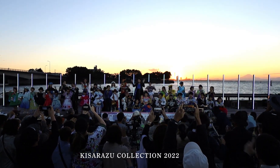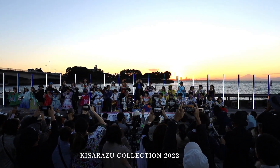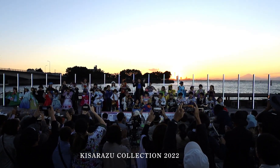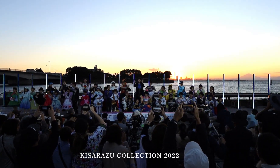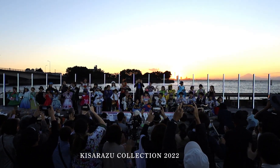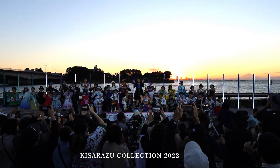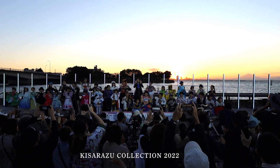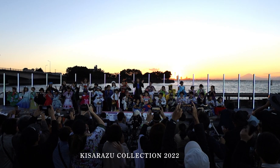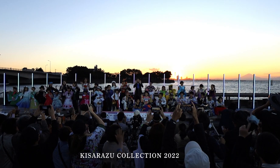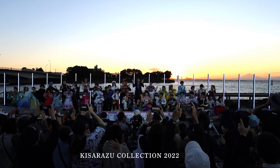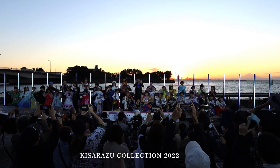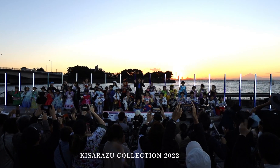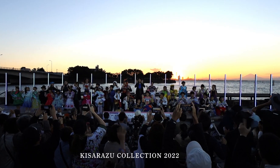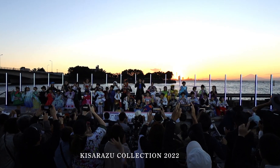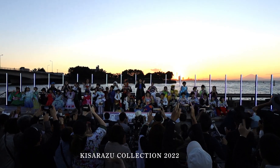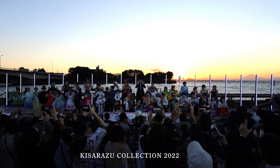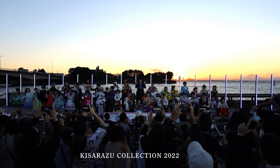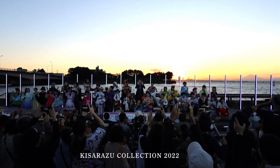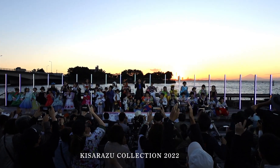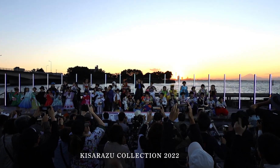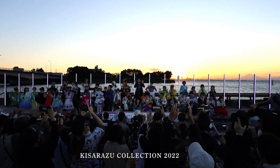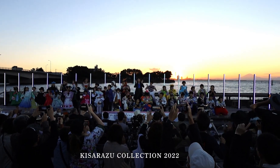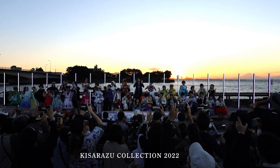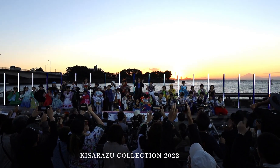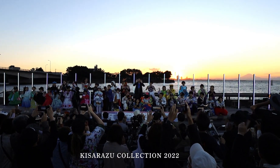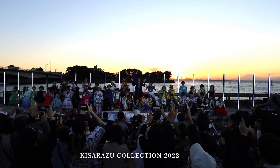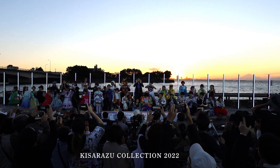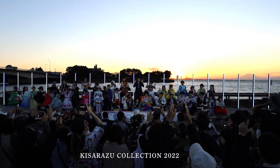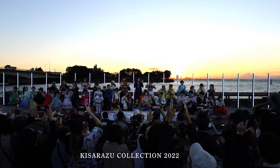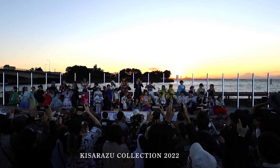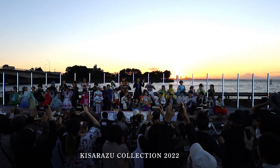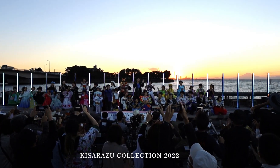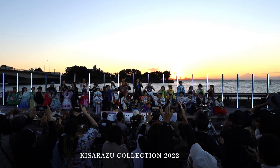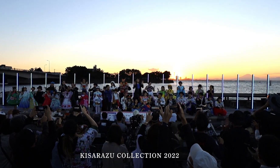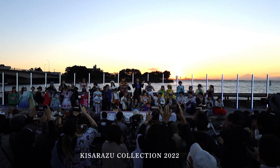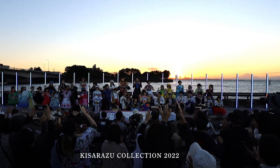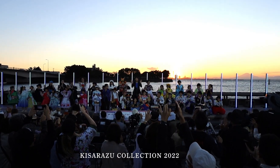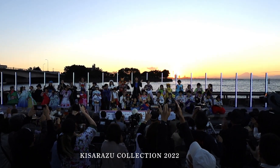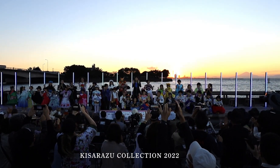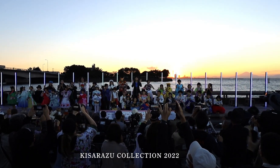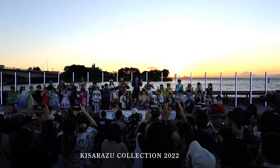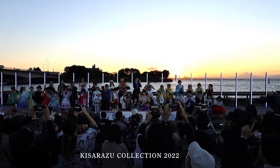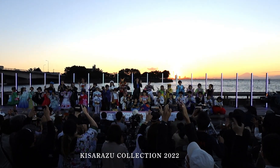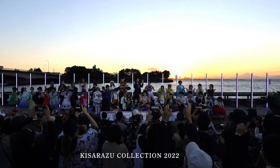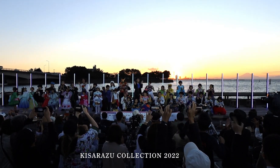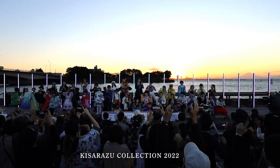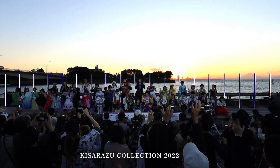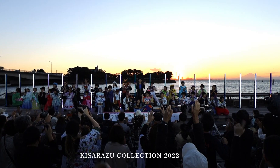空青い未来へつながれ描く僕